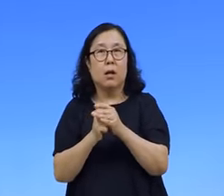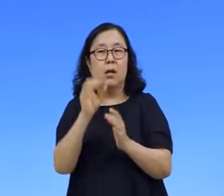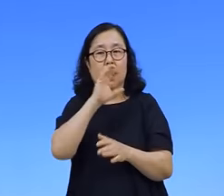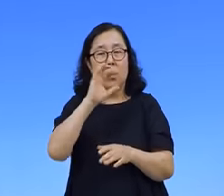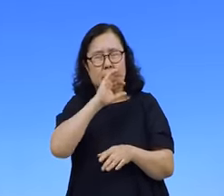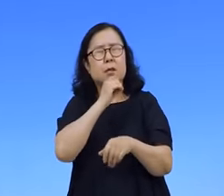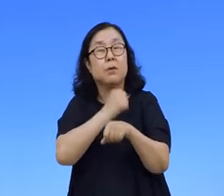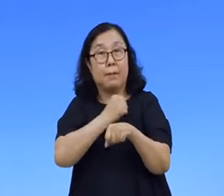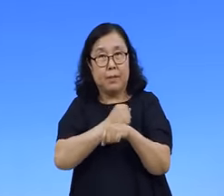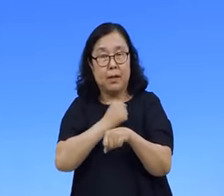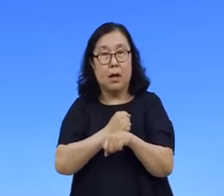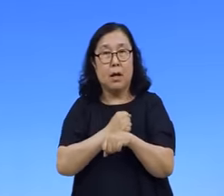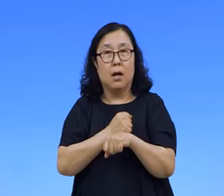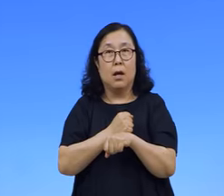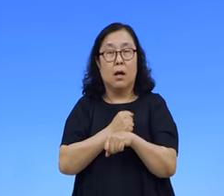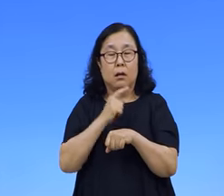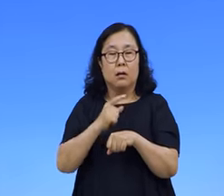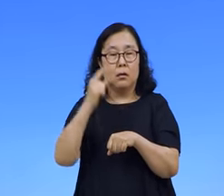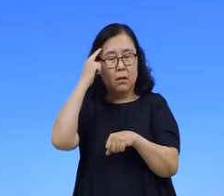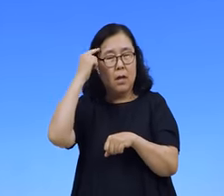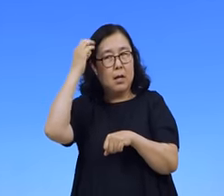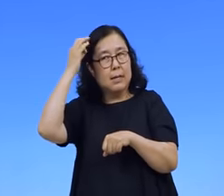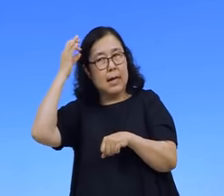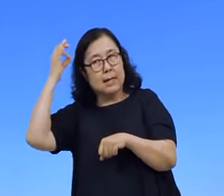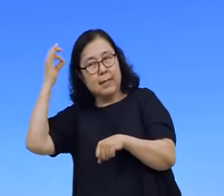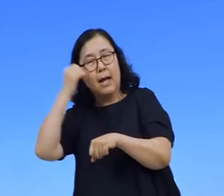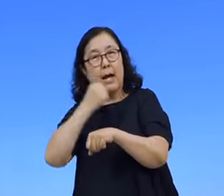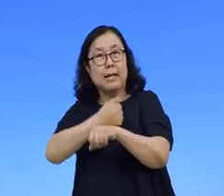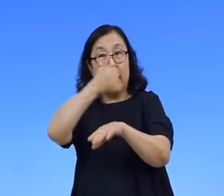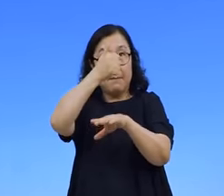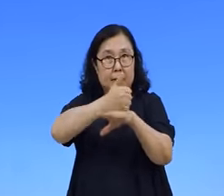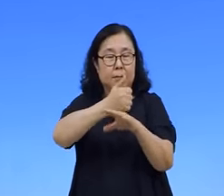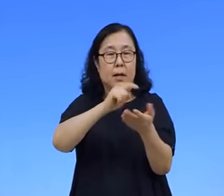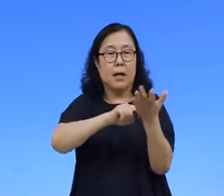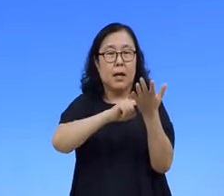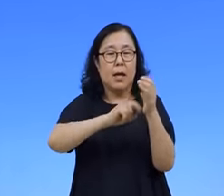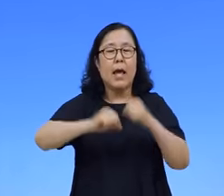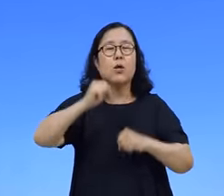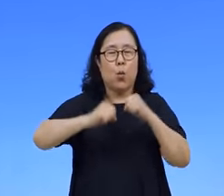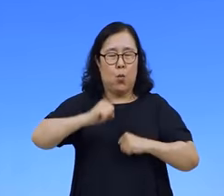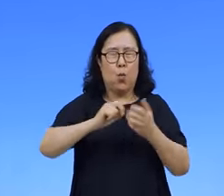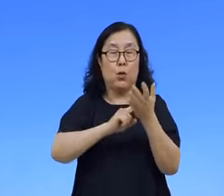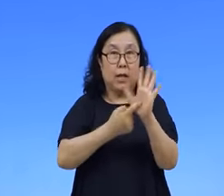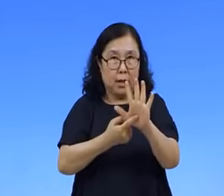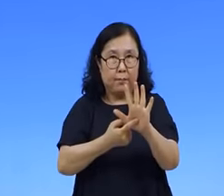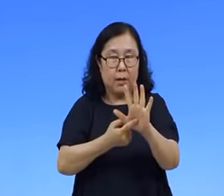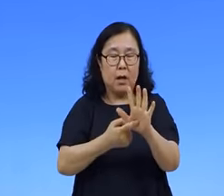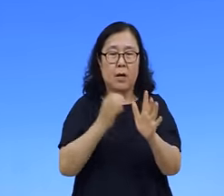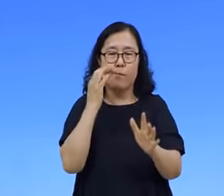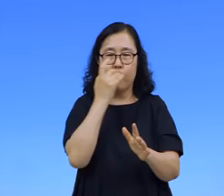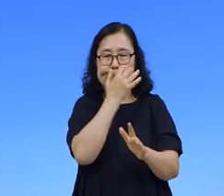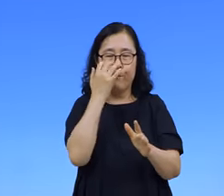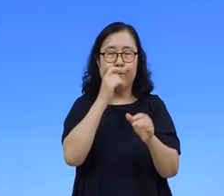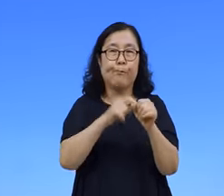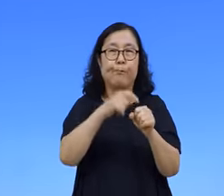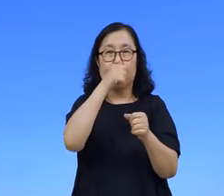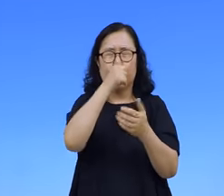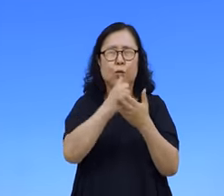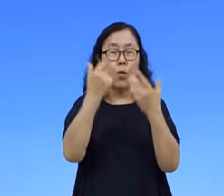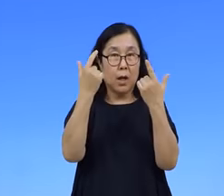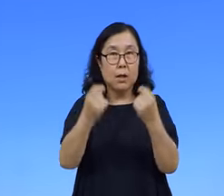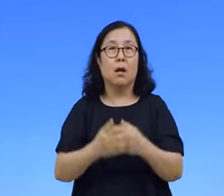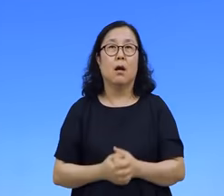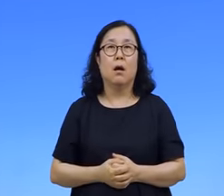그 살인에 대한 상상력이 작동이 되다가 행동으로 나타나는 게 살인이라는 겁니다. 성적인 죄도 마찬가지라는 거